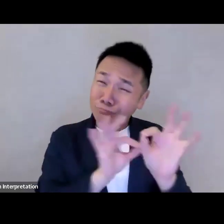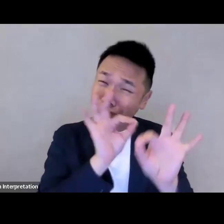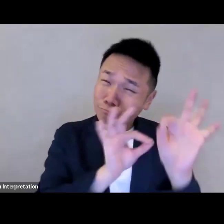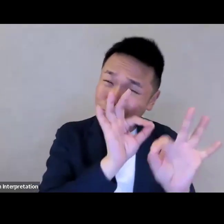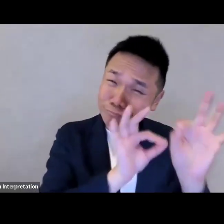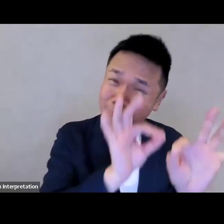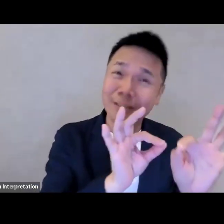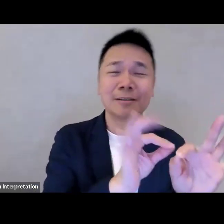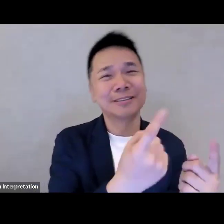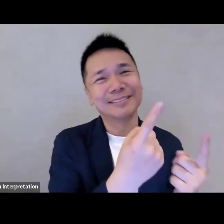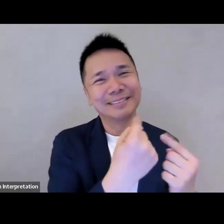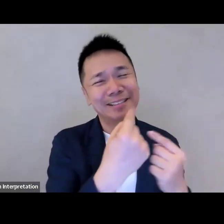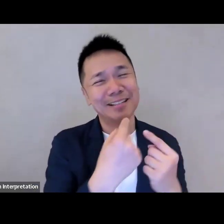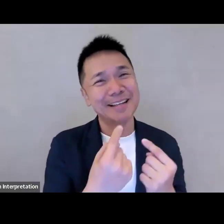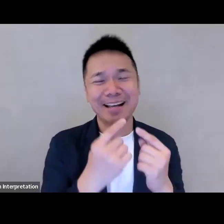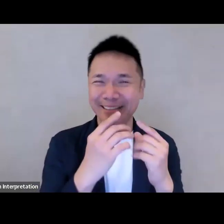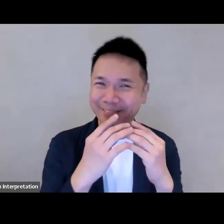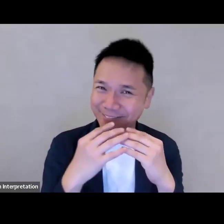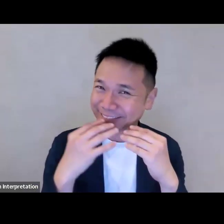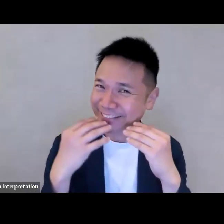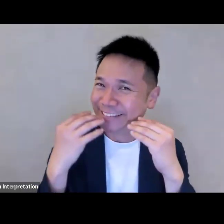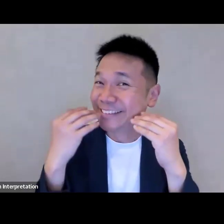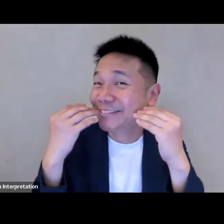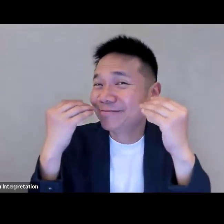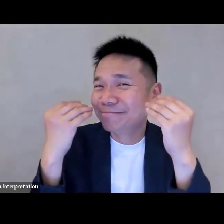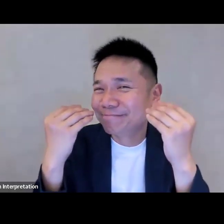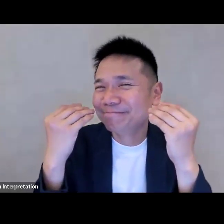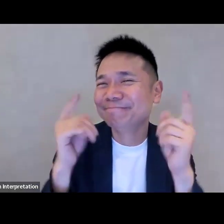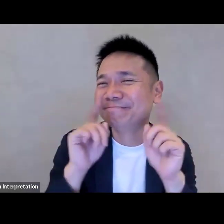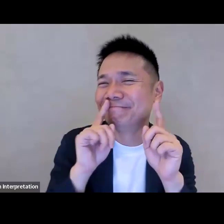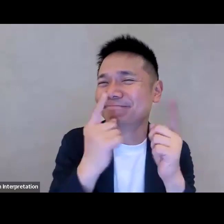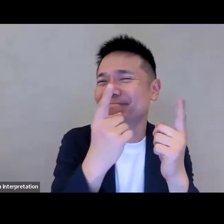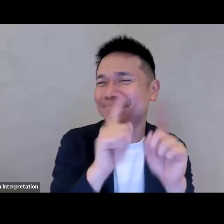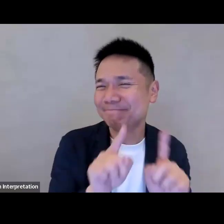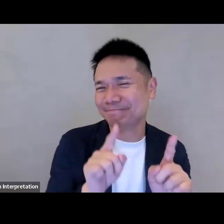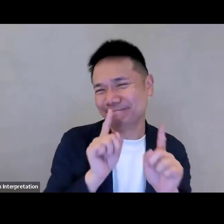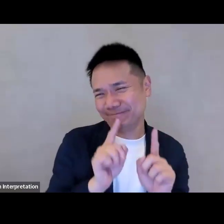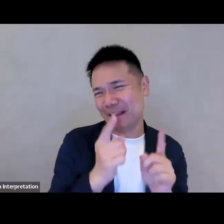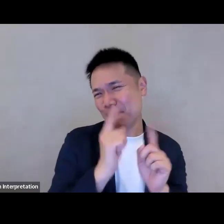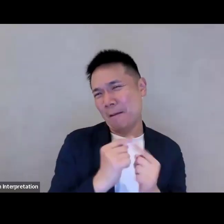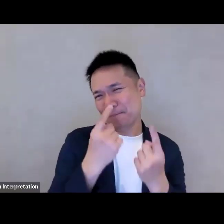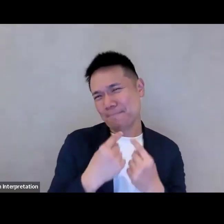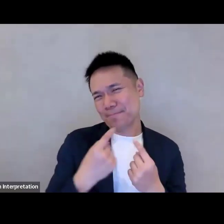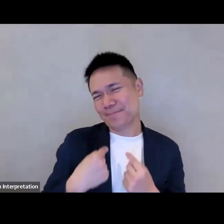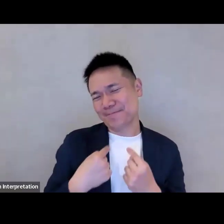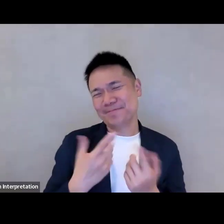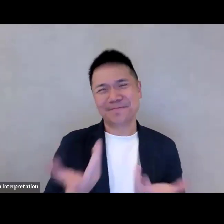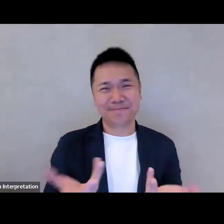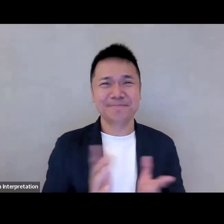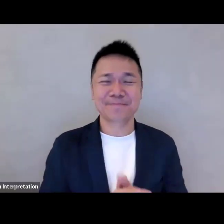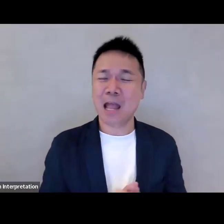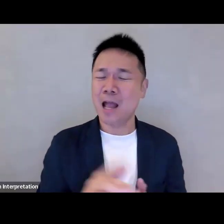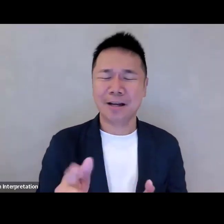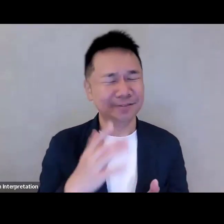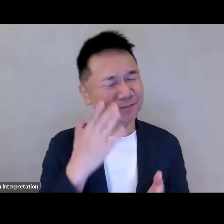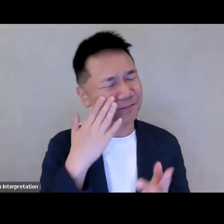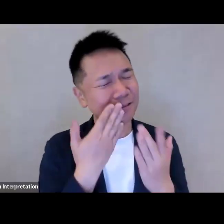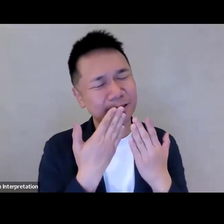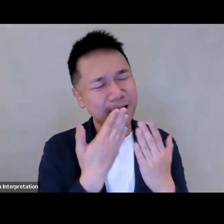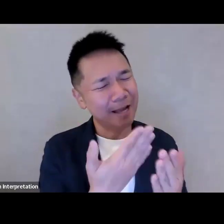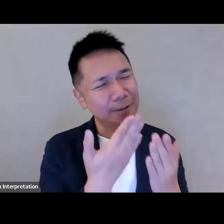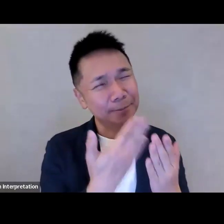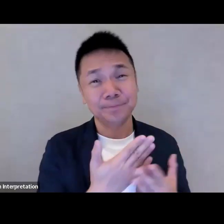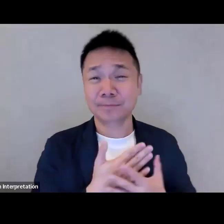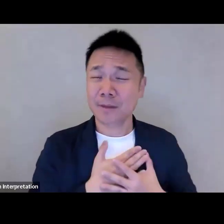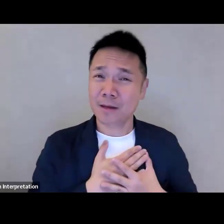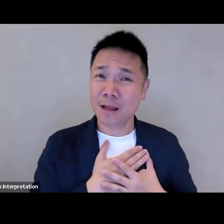我知道是他给我很多的信心，而且他也都很耐心来听我的问题，而且都